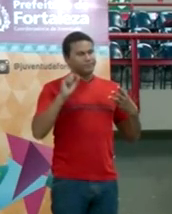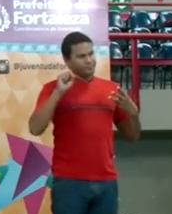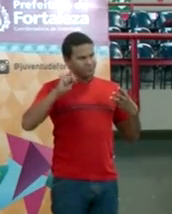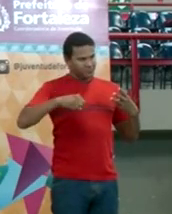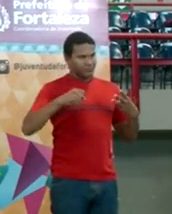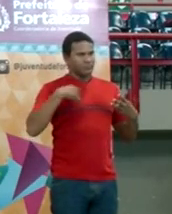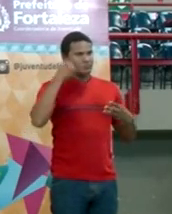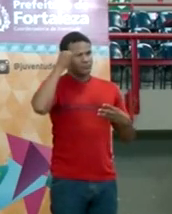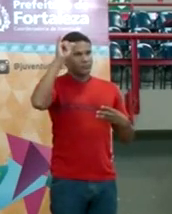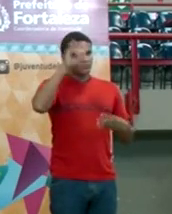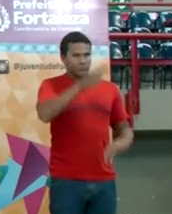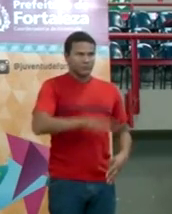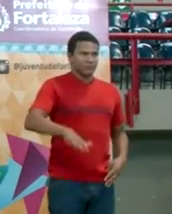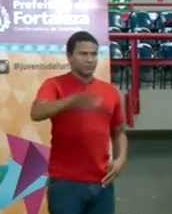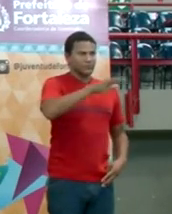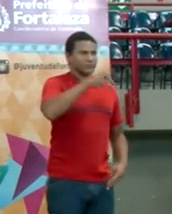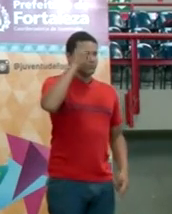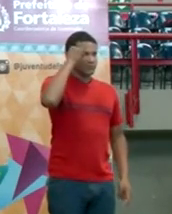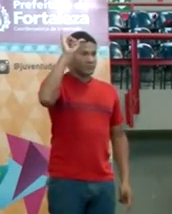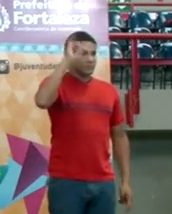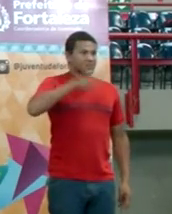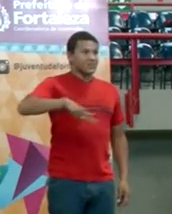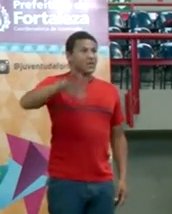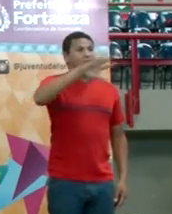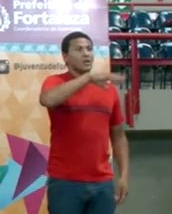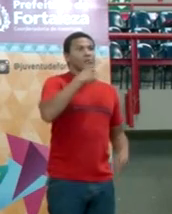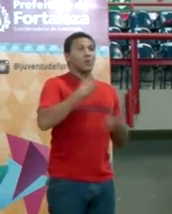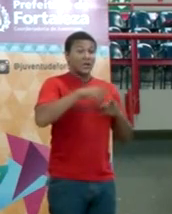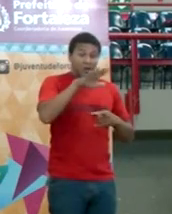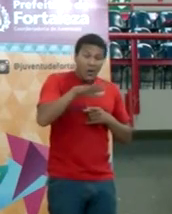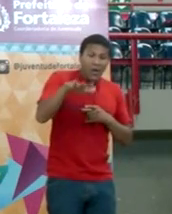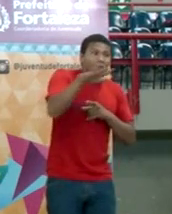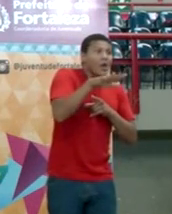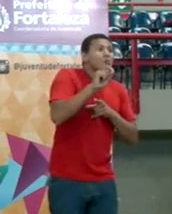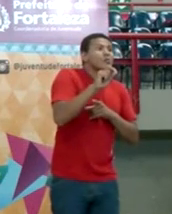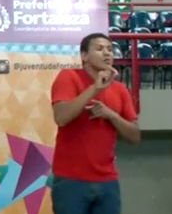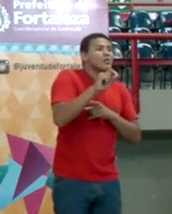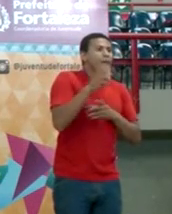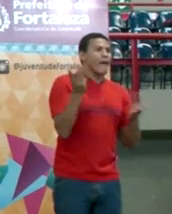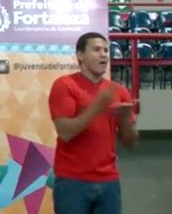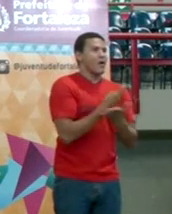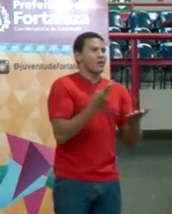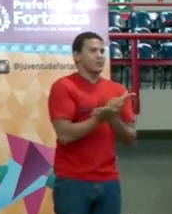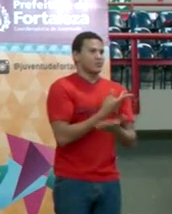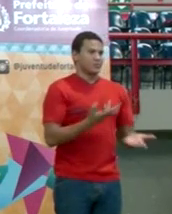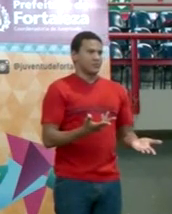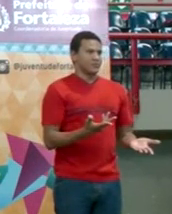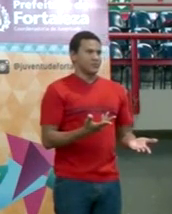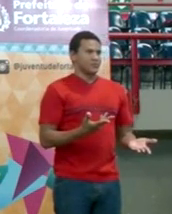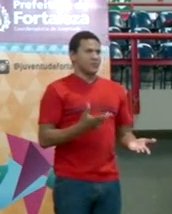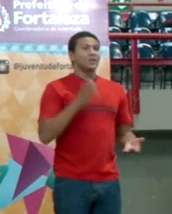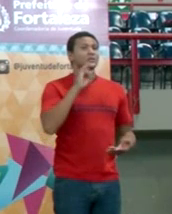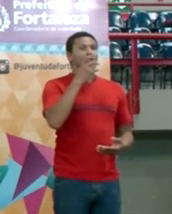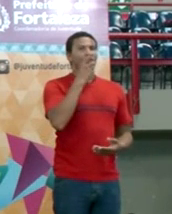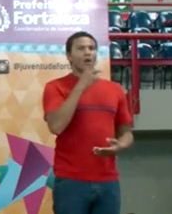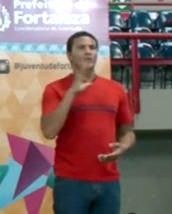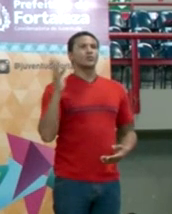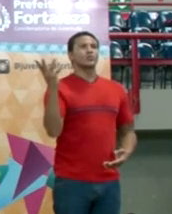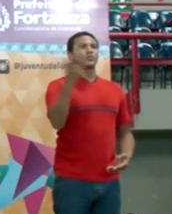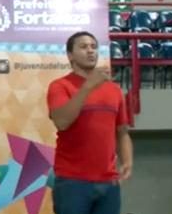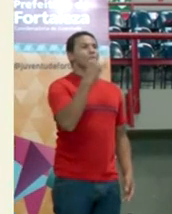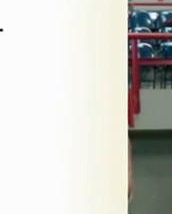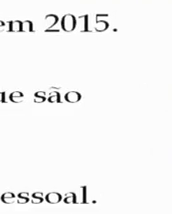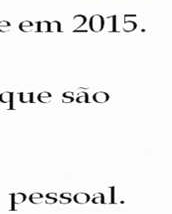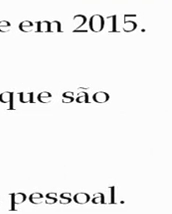sim. Evitar generalizar, porque generalização é erro. Tá certo? Vamos para a quarta